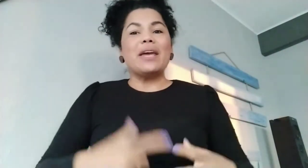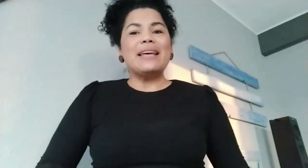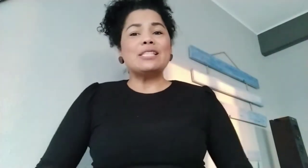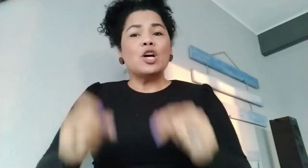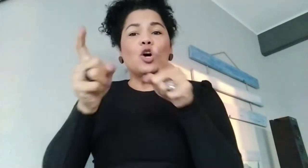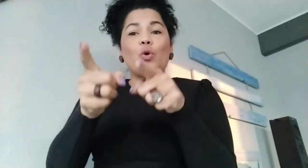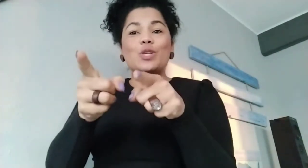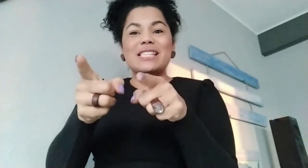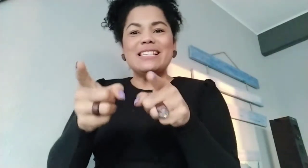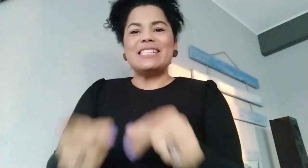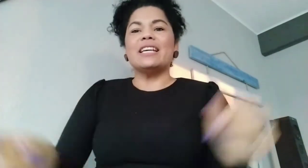Cojines,